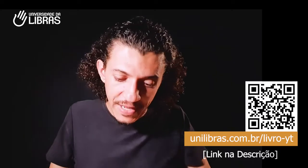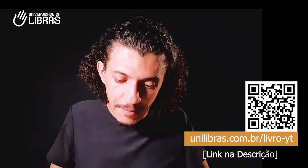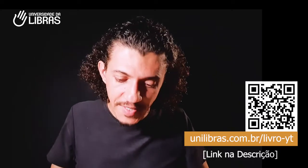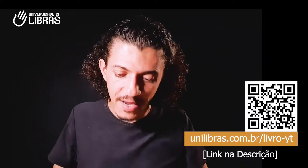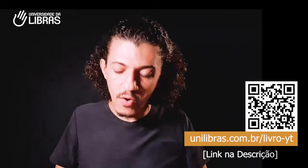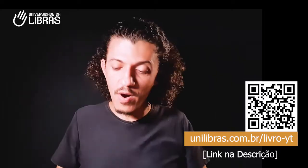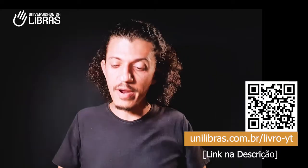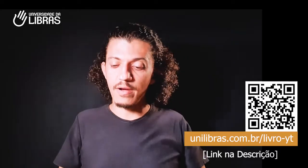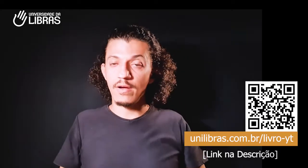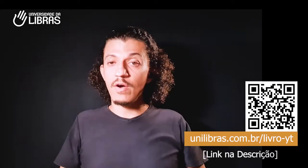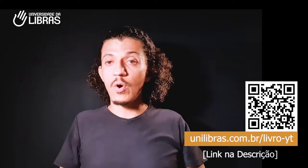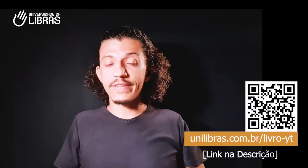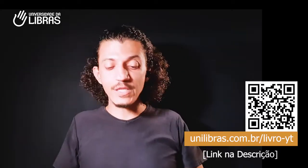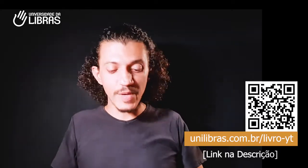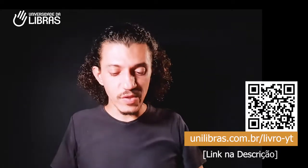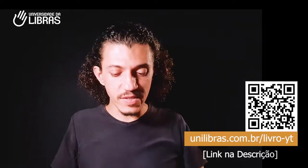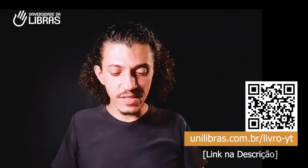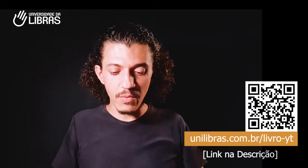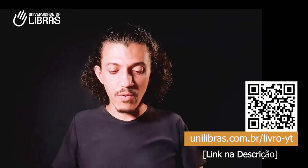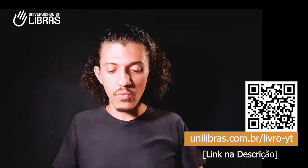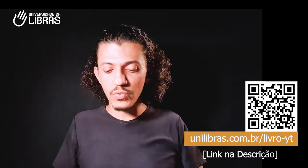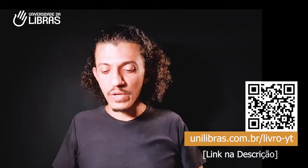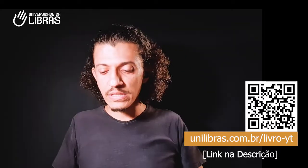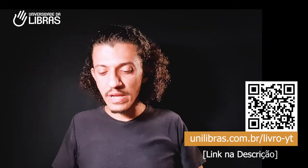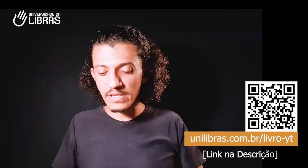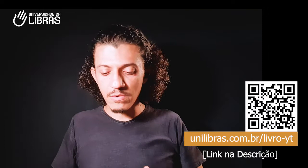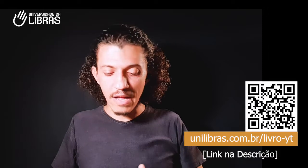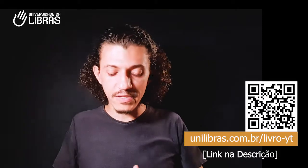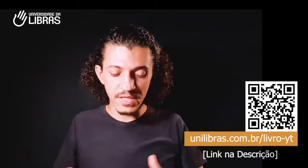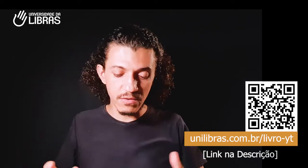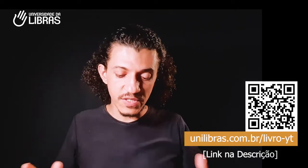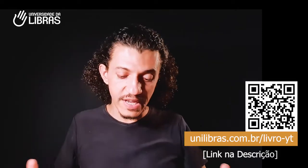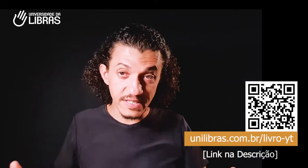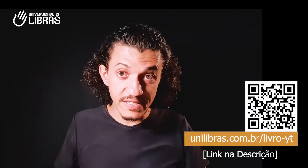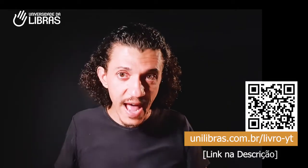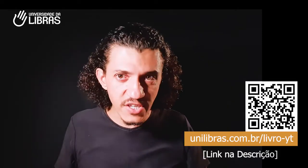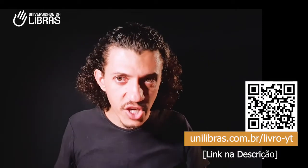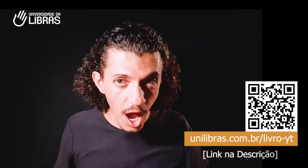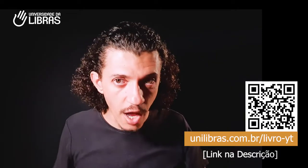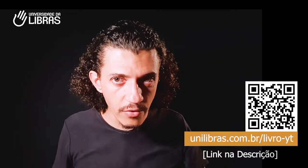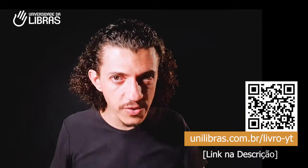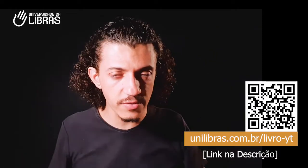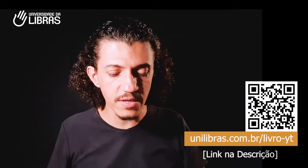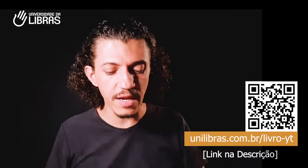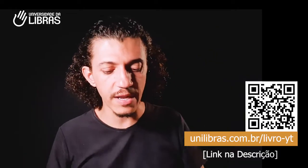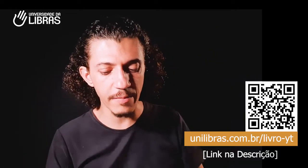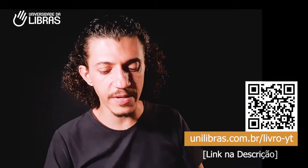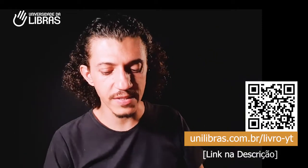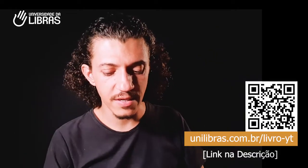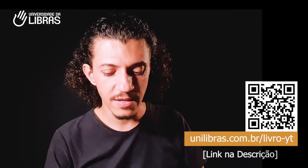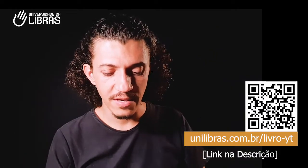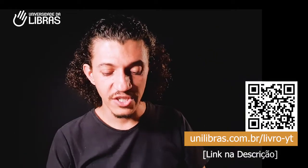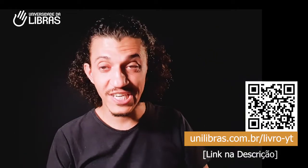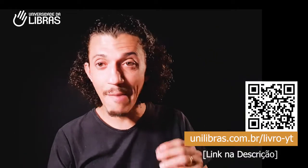aprender libras agora o atende pessoas que estão a um dois três quatro cinco seis sete anos estudando a Libras